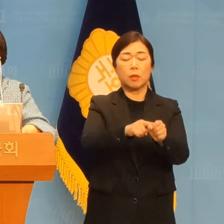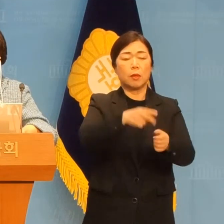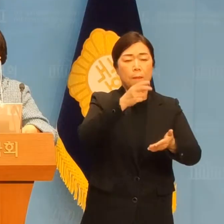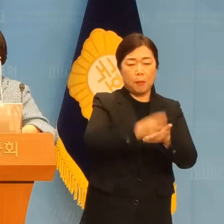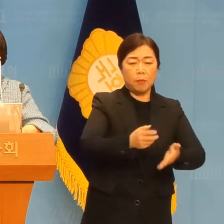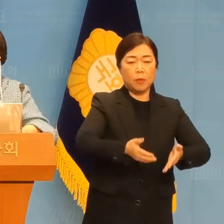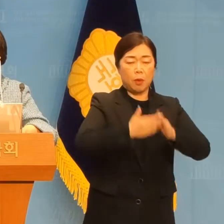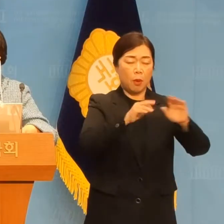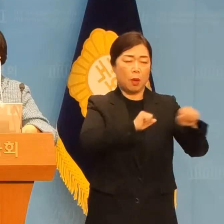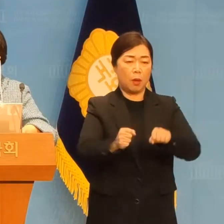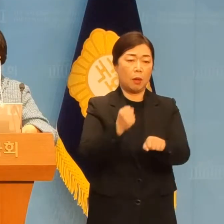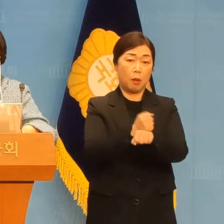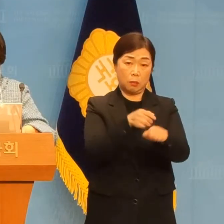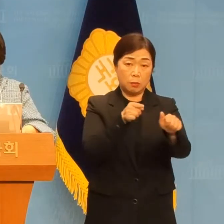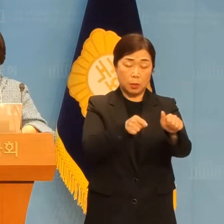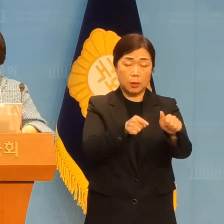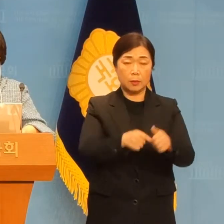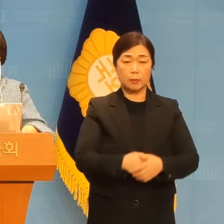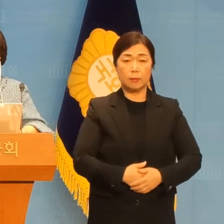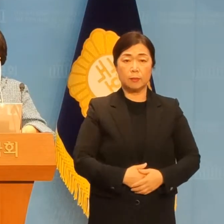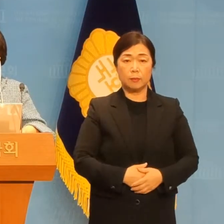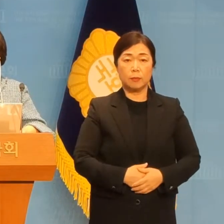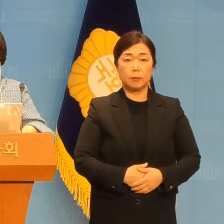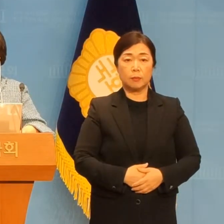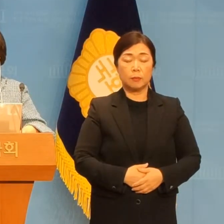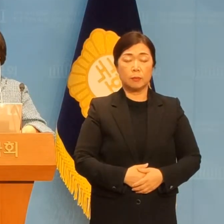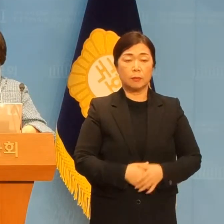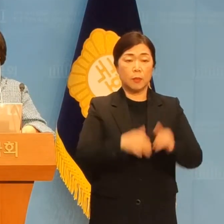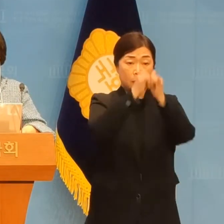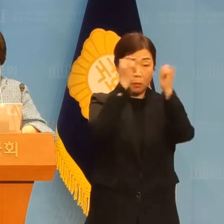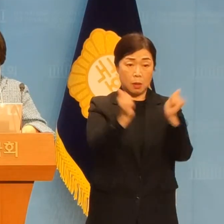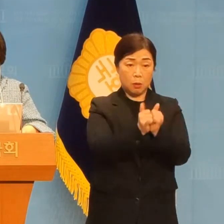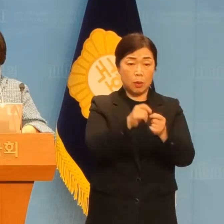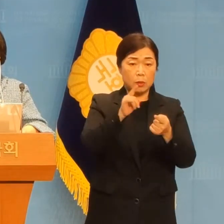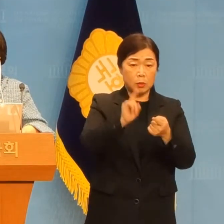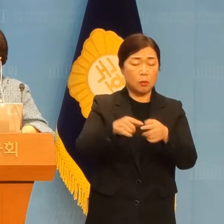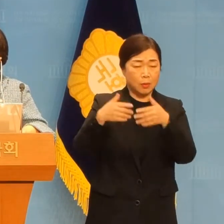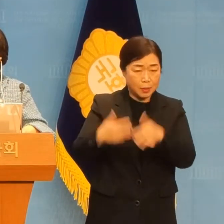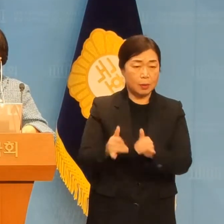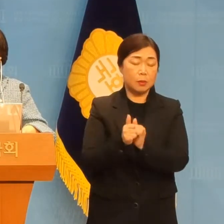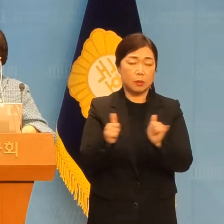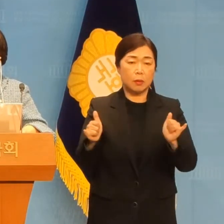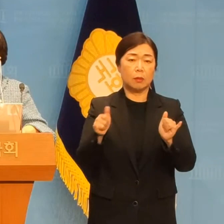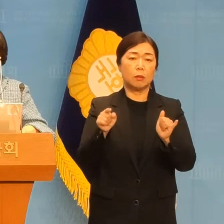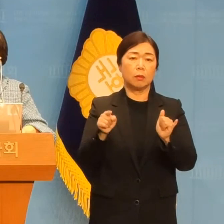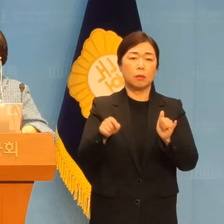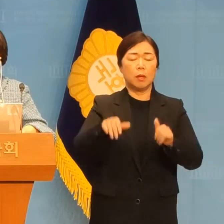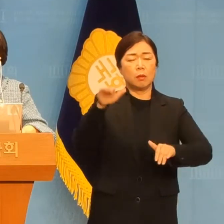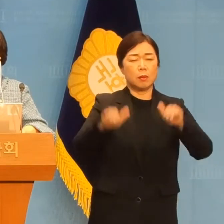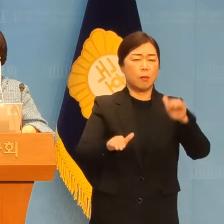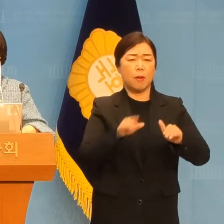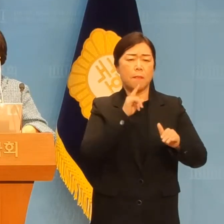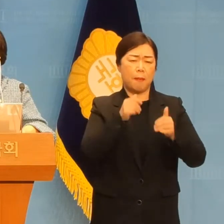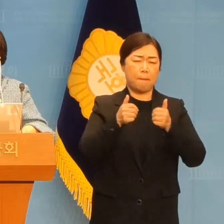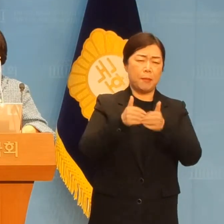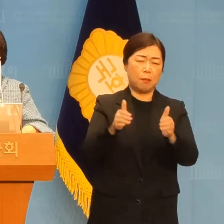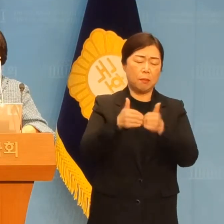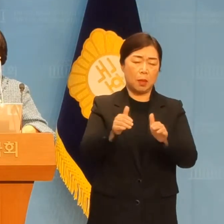입법에 나서야 할 것입니다. 사회적 약자를 향한 차별적